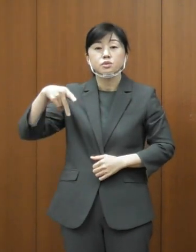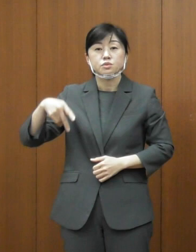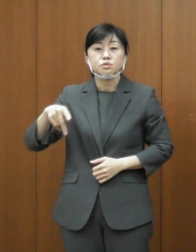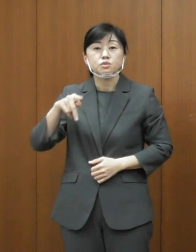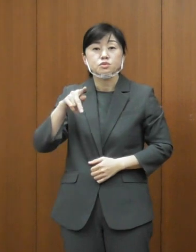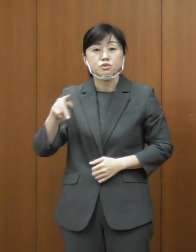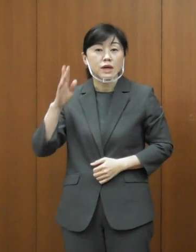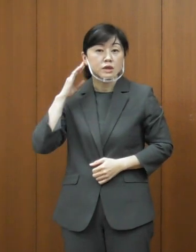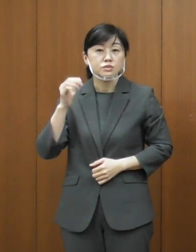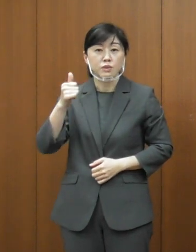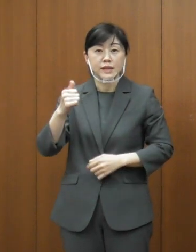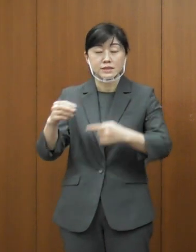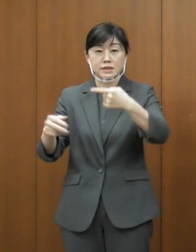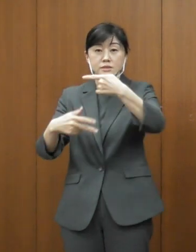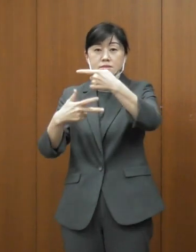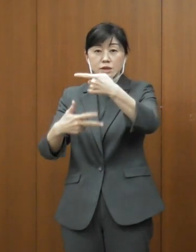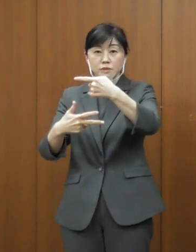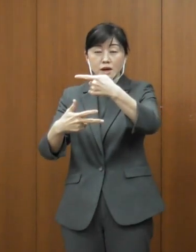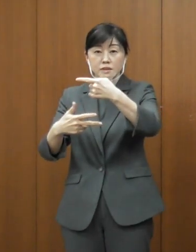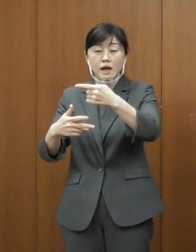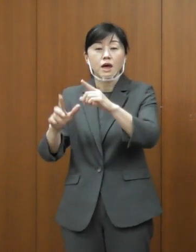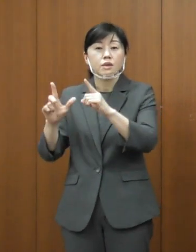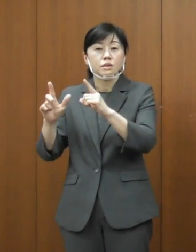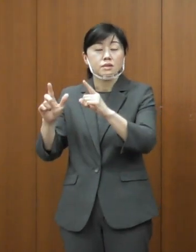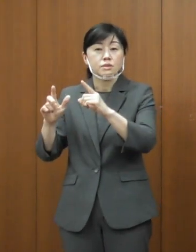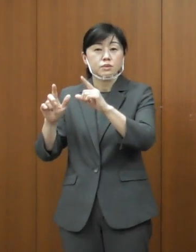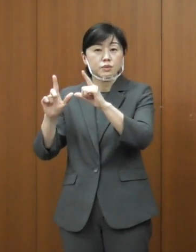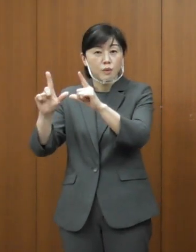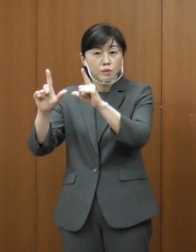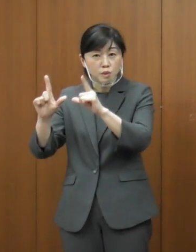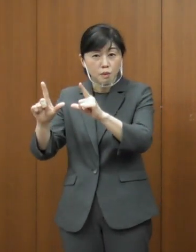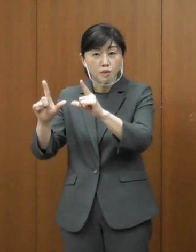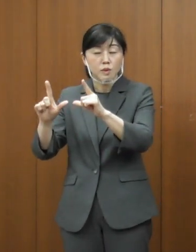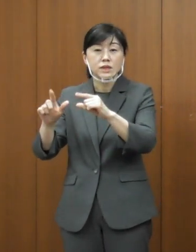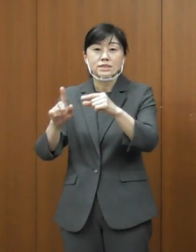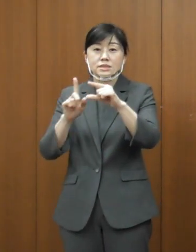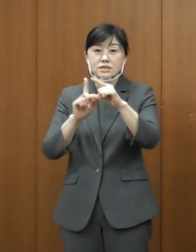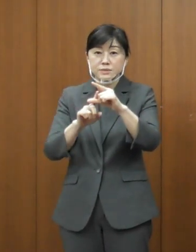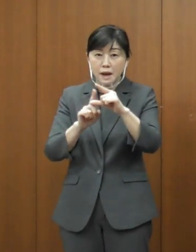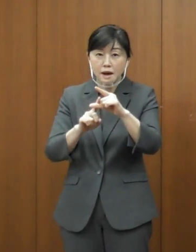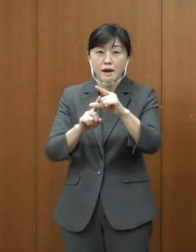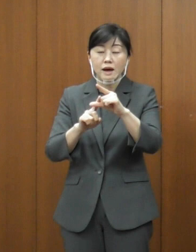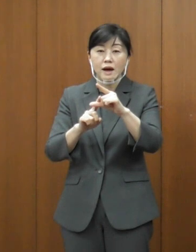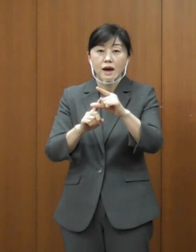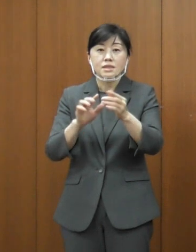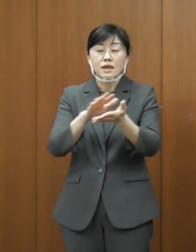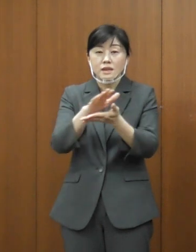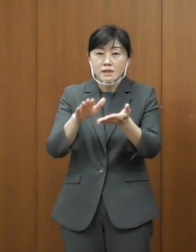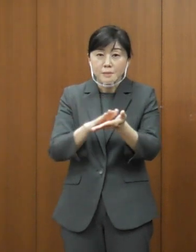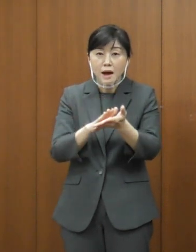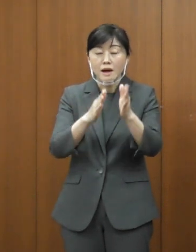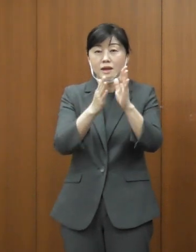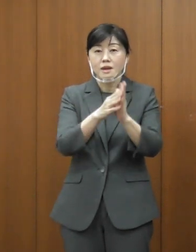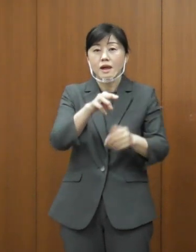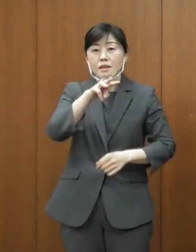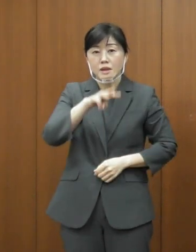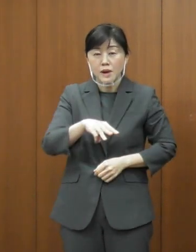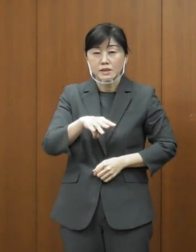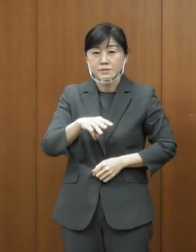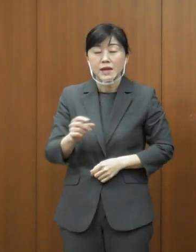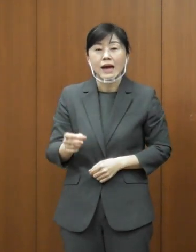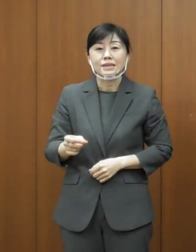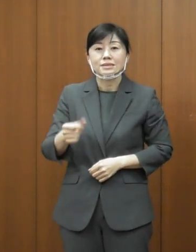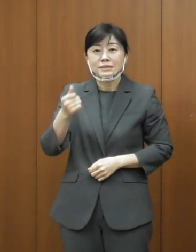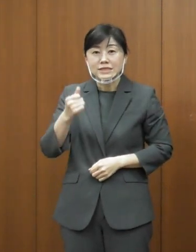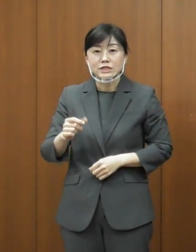月7日に東京、千葉、埼玉、神奈川の1都3県に緊急事態宣言を